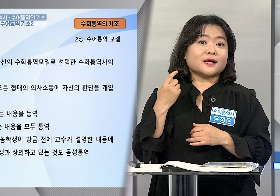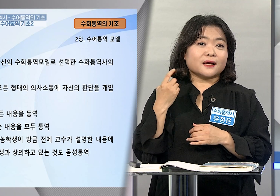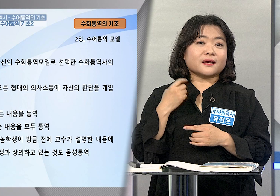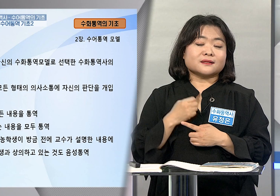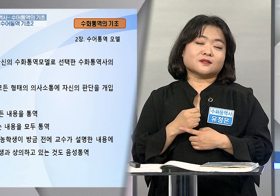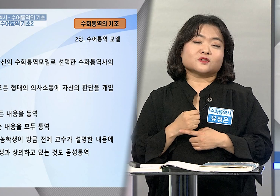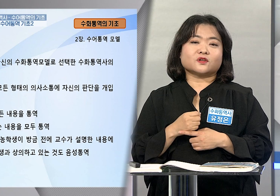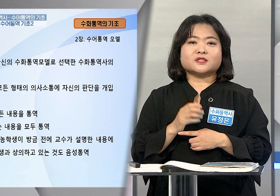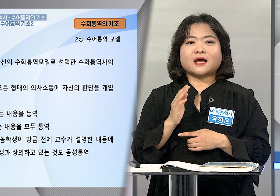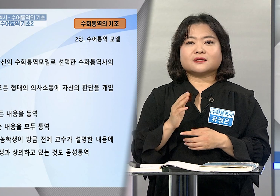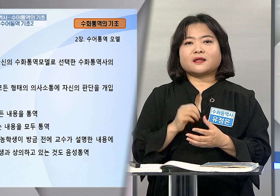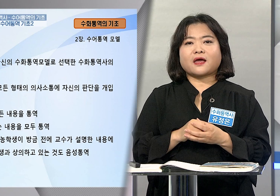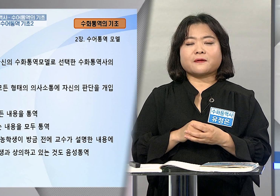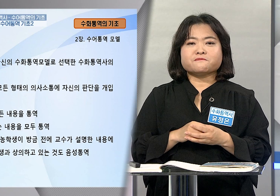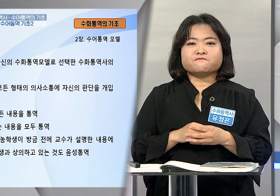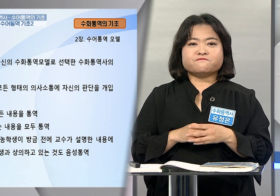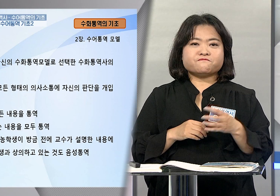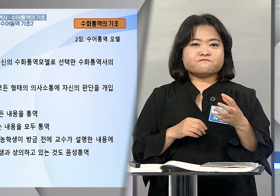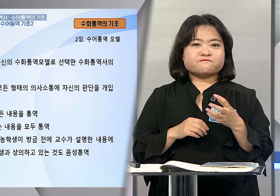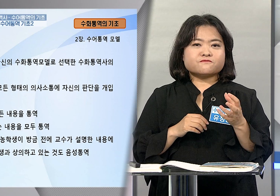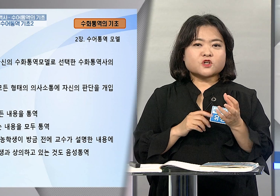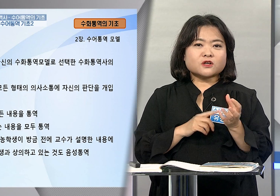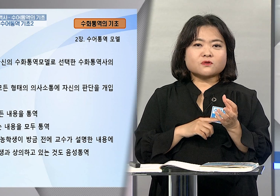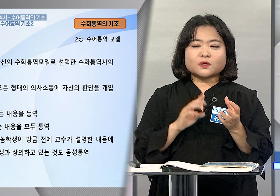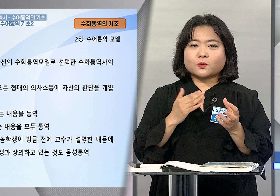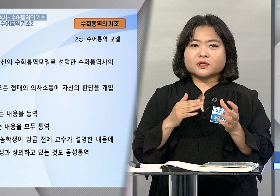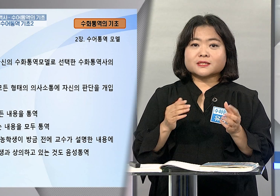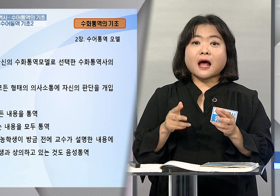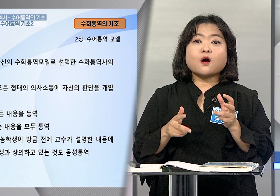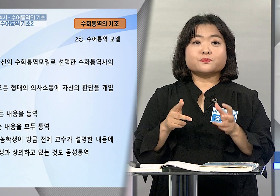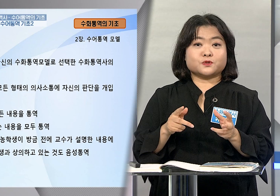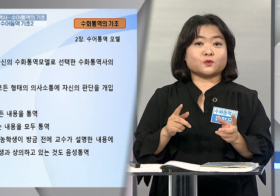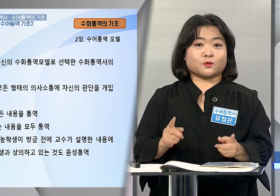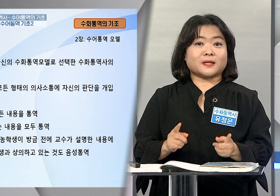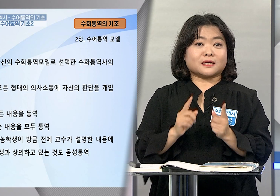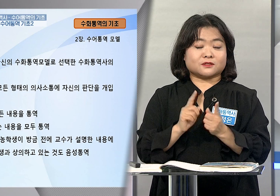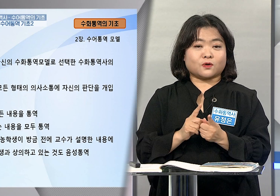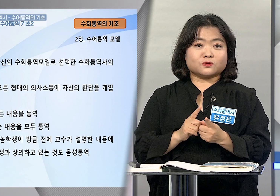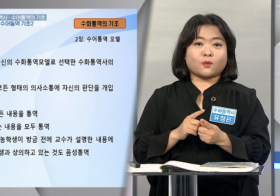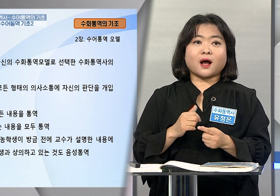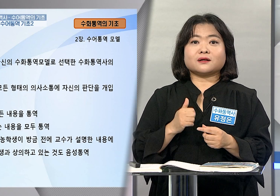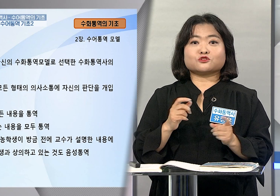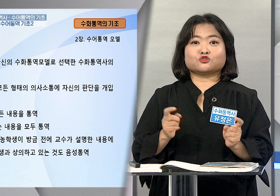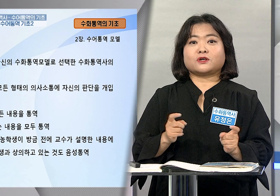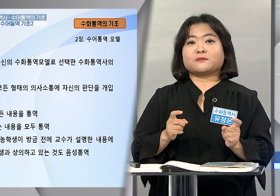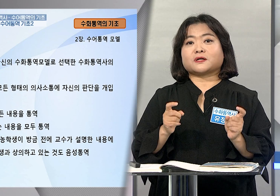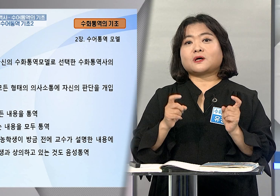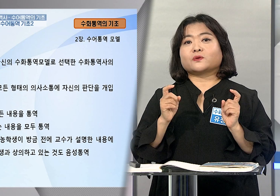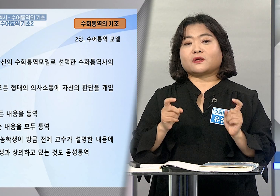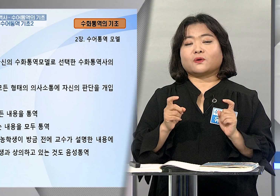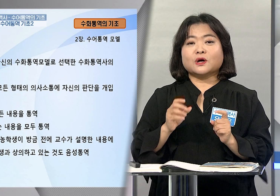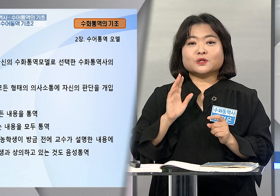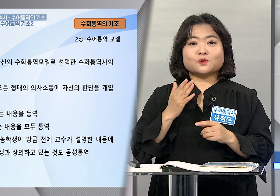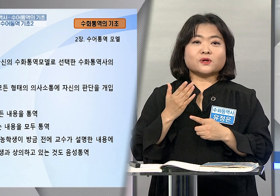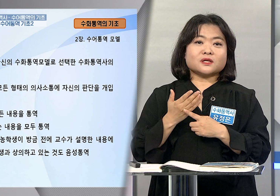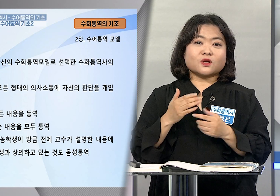수화통역사에게 들었던 이야기인데 청인과 농인이 사업적으로 만났어요. 근데 화가 나서 두 사람이 막 싸웠대요. 농인이